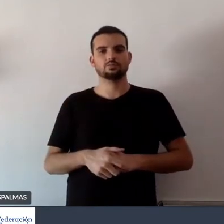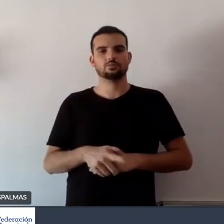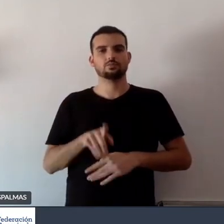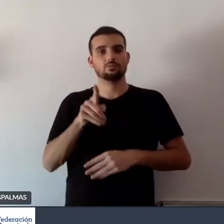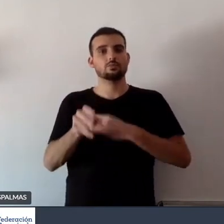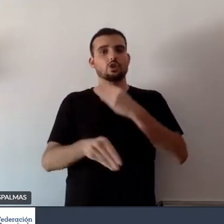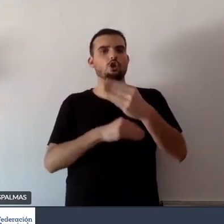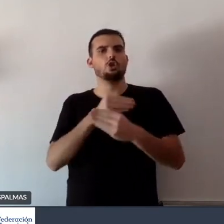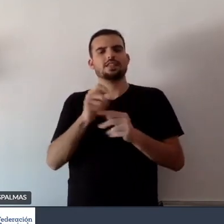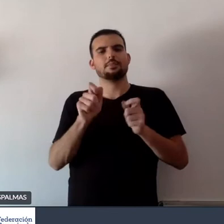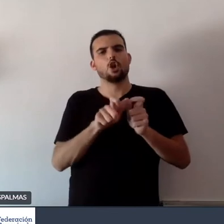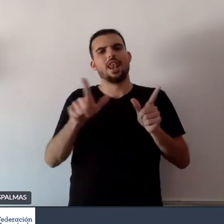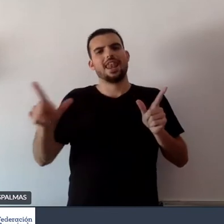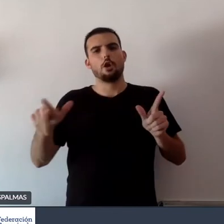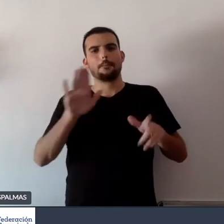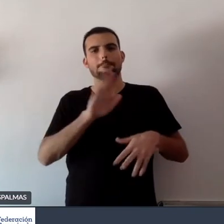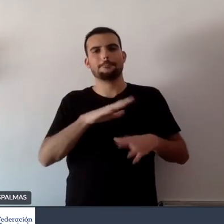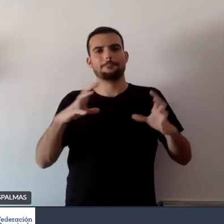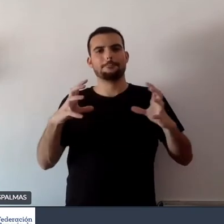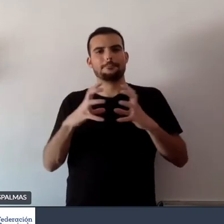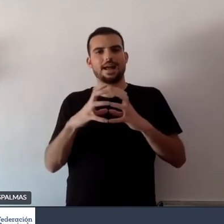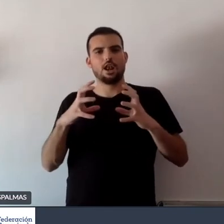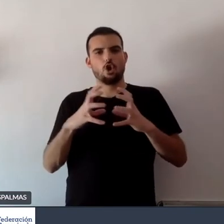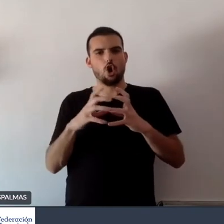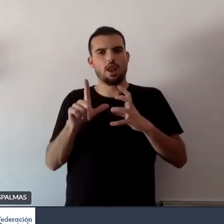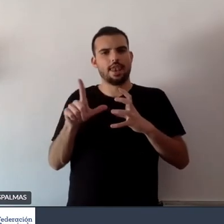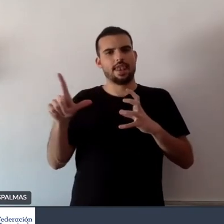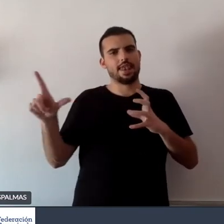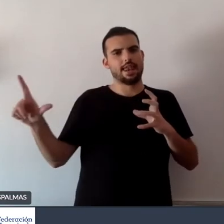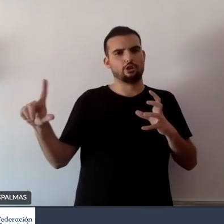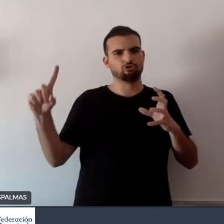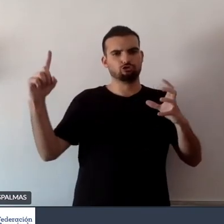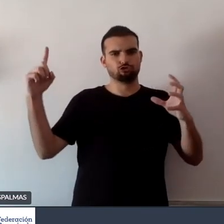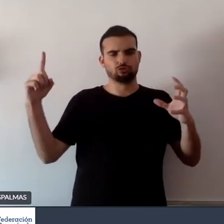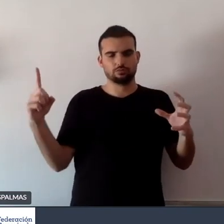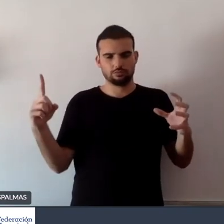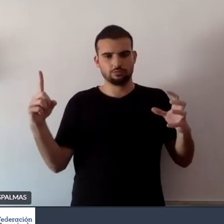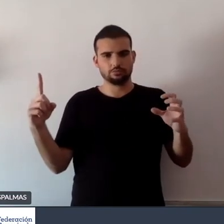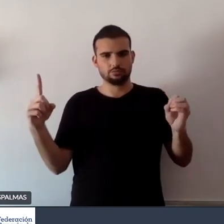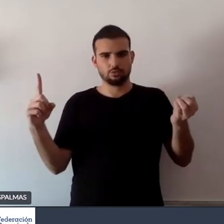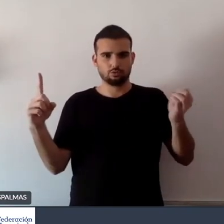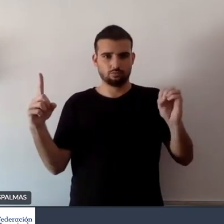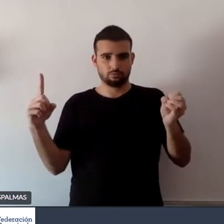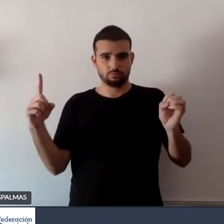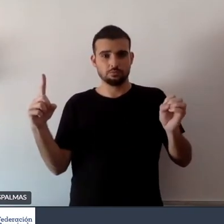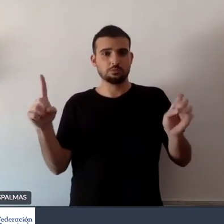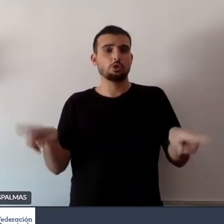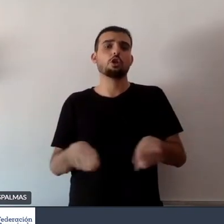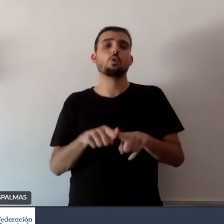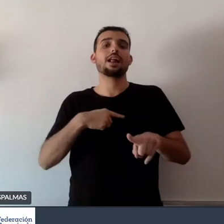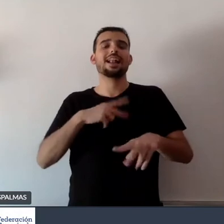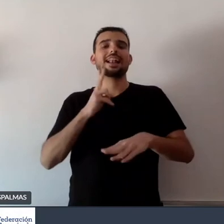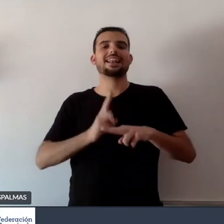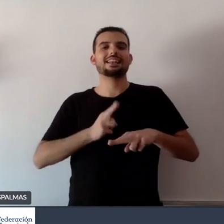muy alejado de balón. Yo creo que tendría que acercarse un poco más al bloqueador. Pero bueno. El cambio de ritmo le ayuda en este sentido.